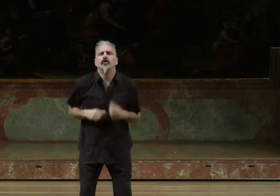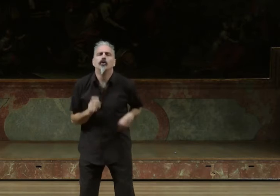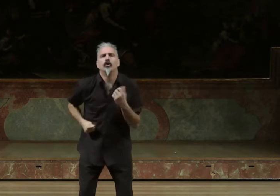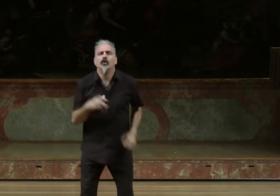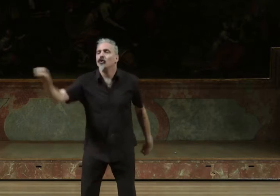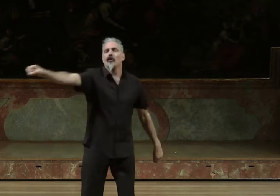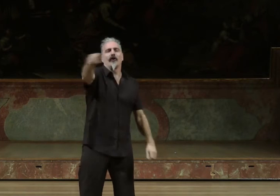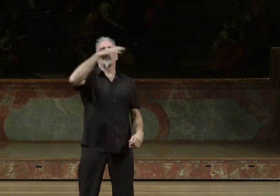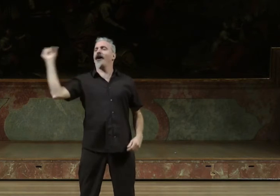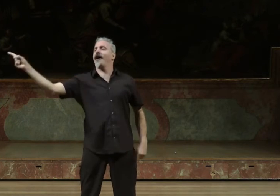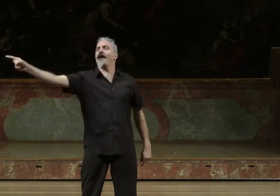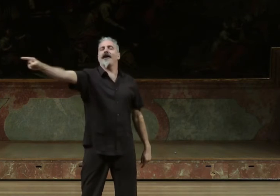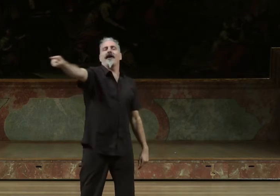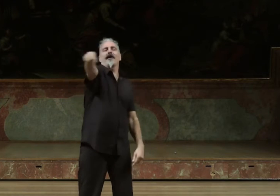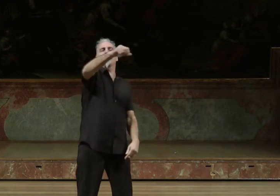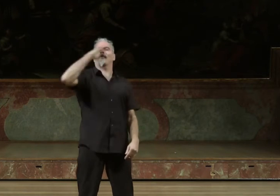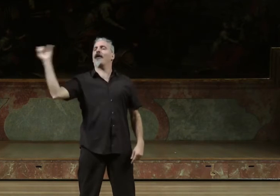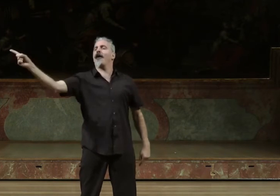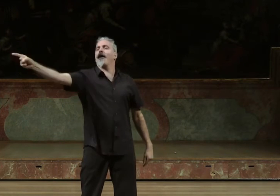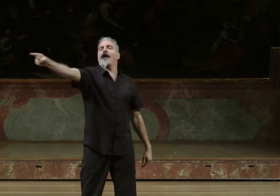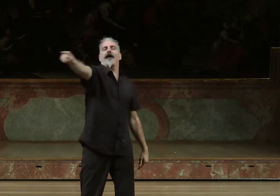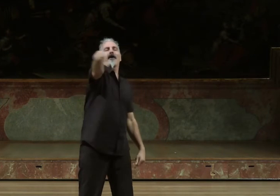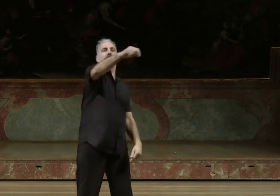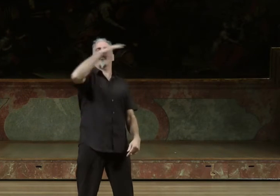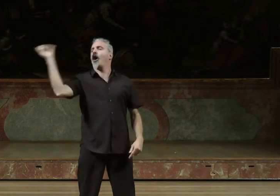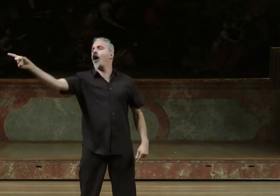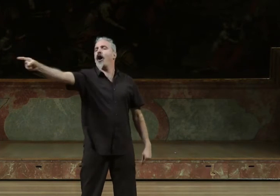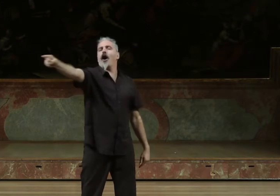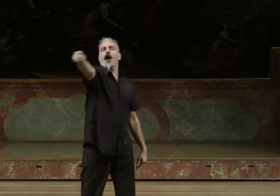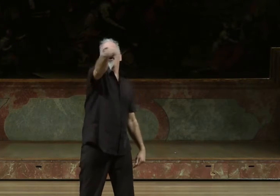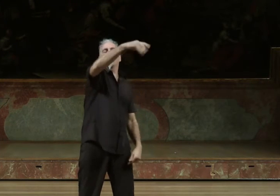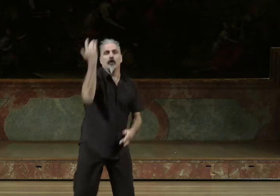Jogger. Der Leuchtturm dreht sich.